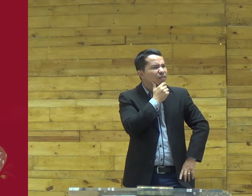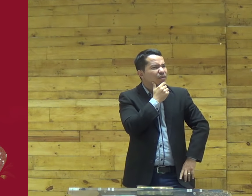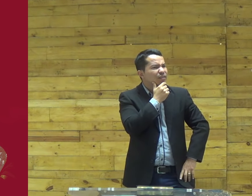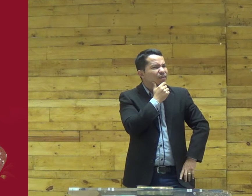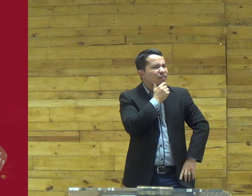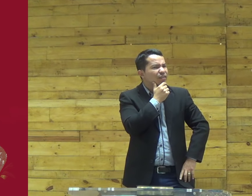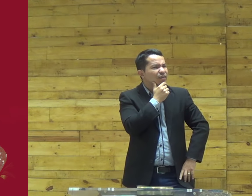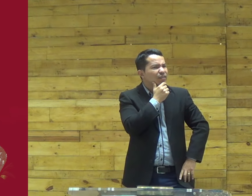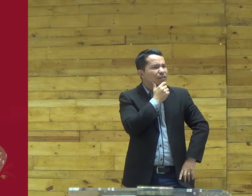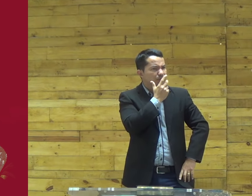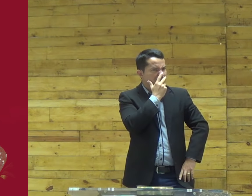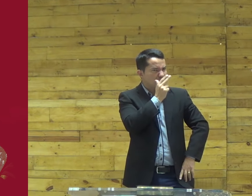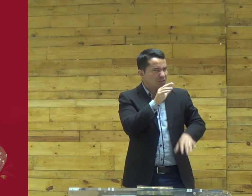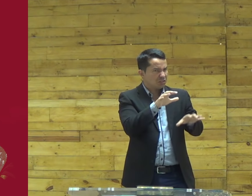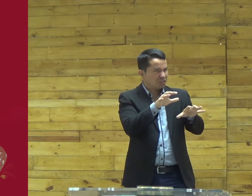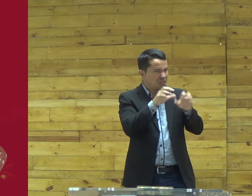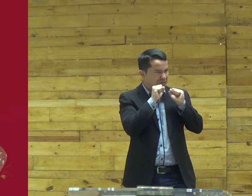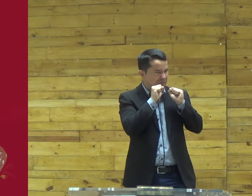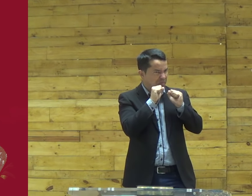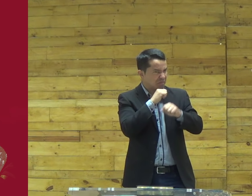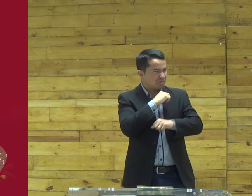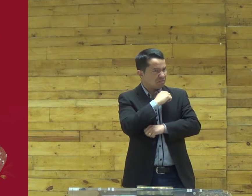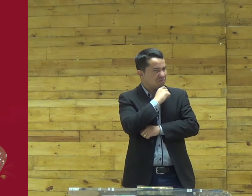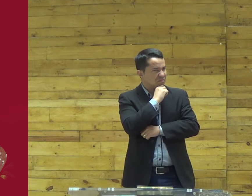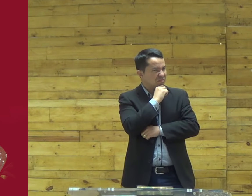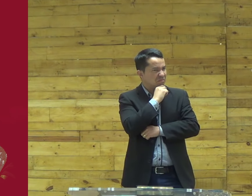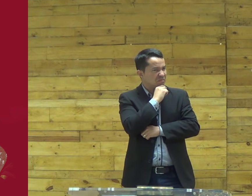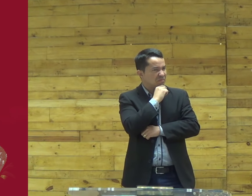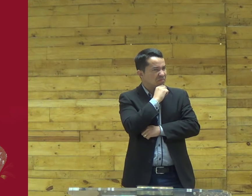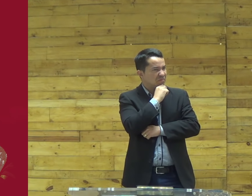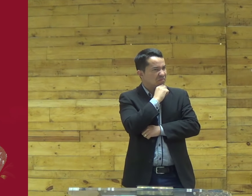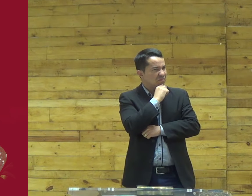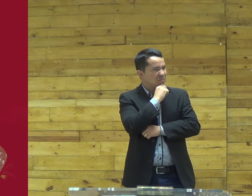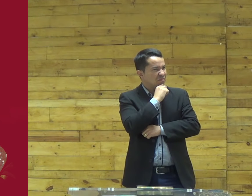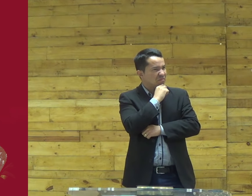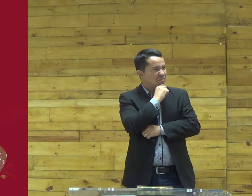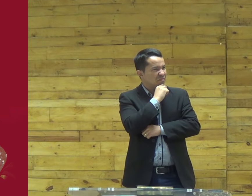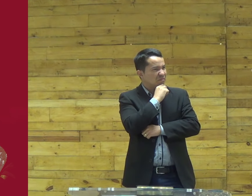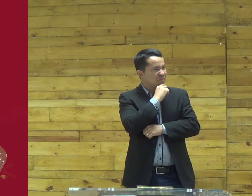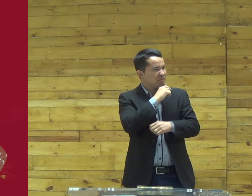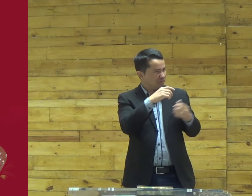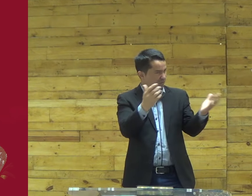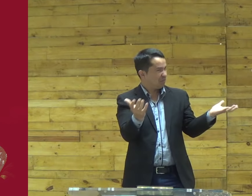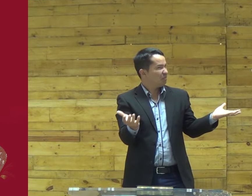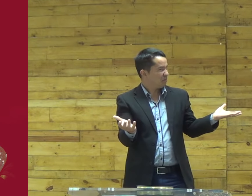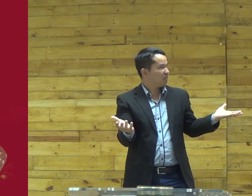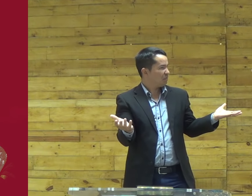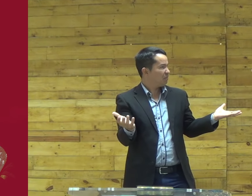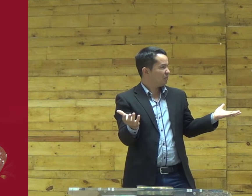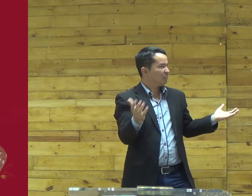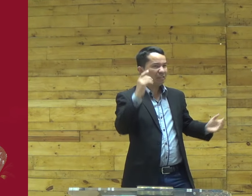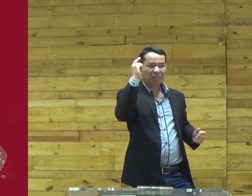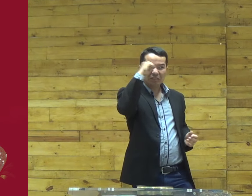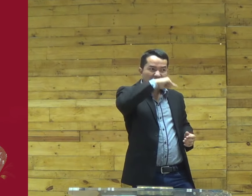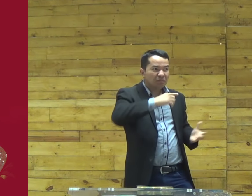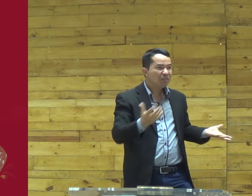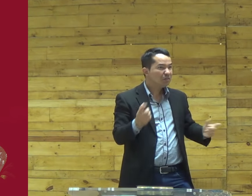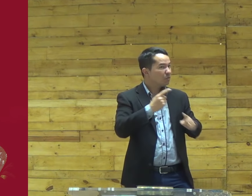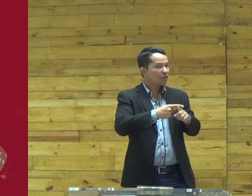pouca acessibilidade pro surdo. Isso significa maldição. Pode ser. É